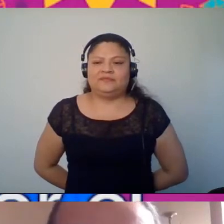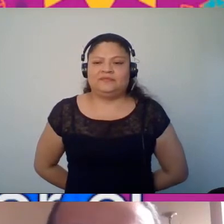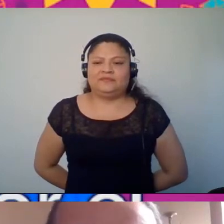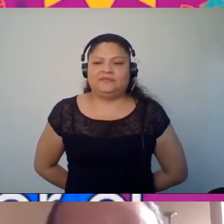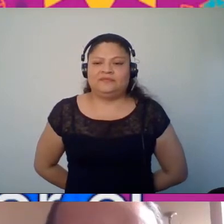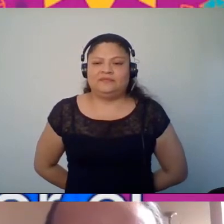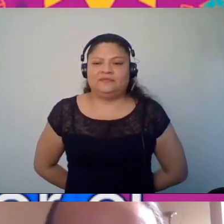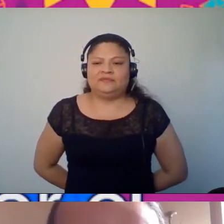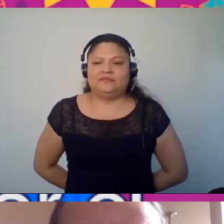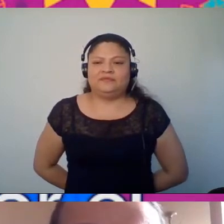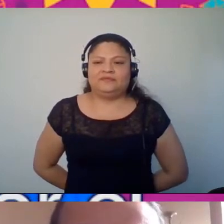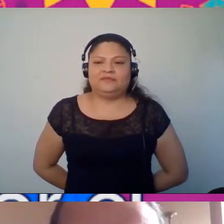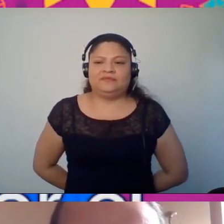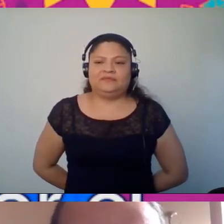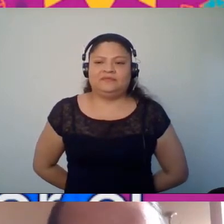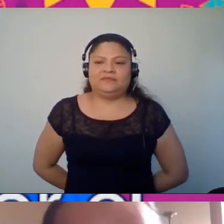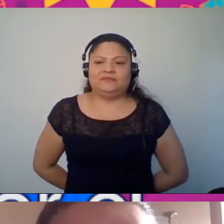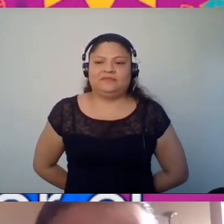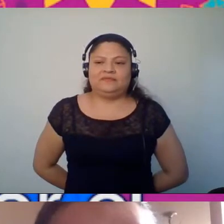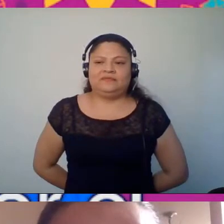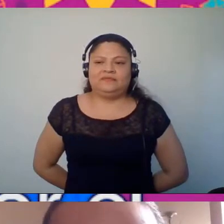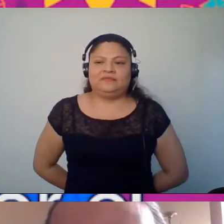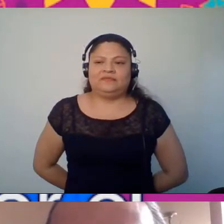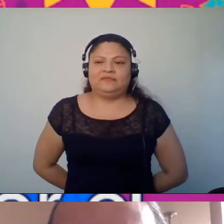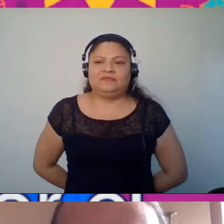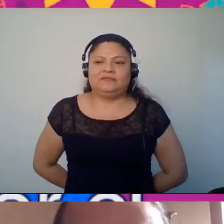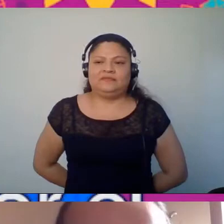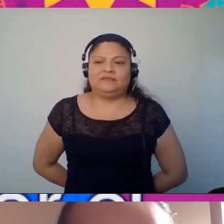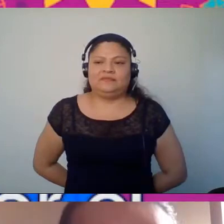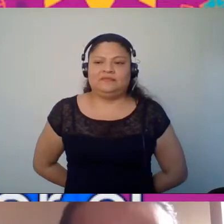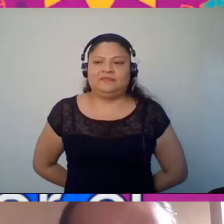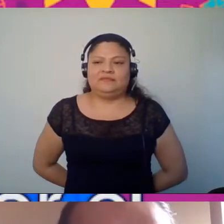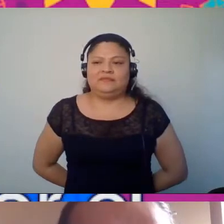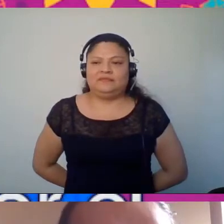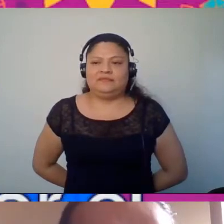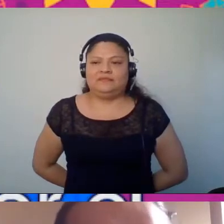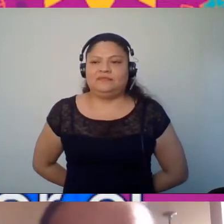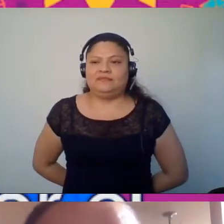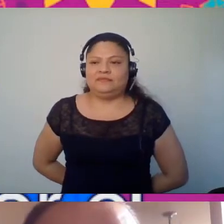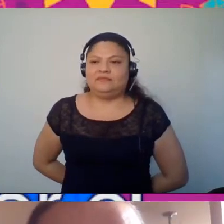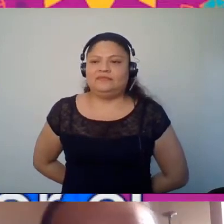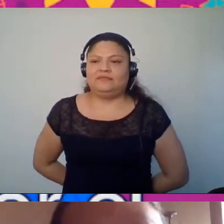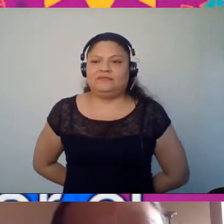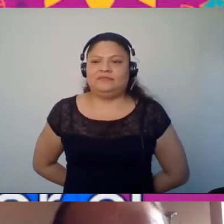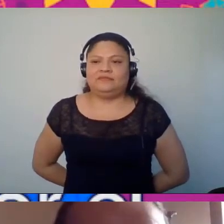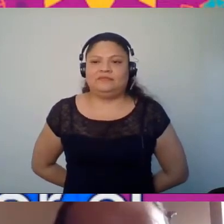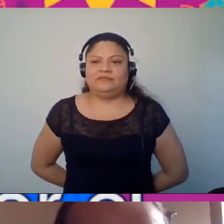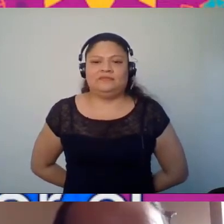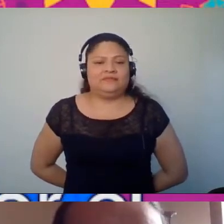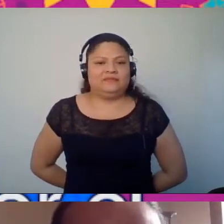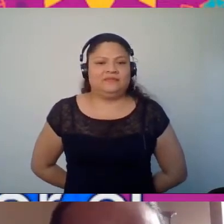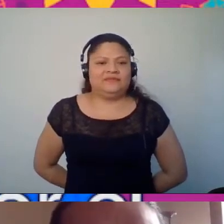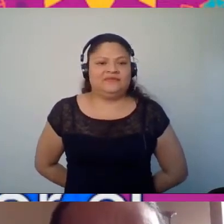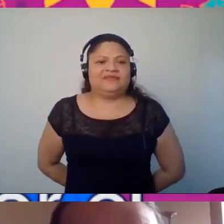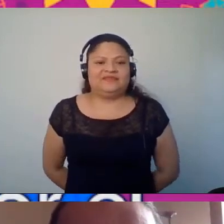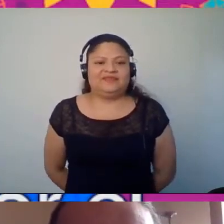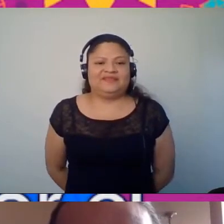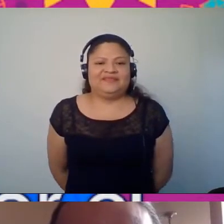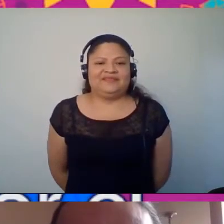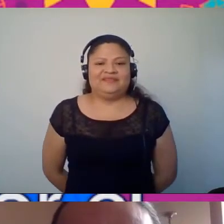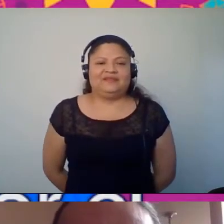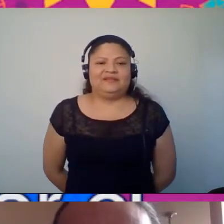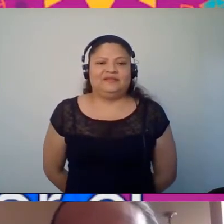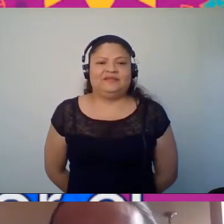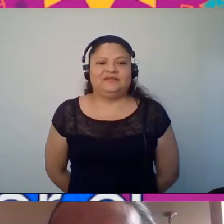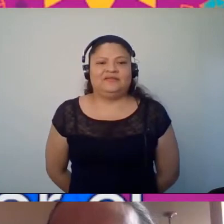personas a comentar y hacer preguntas en las redes sociales. Bruno. Claro. Aquí